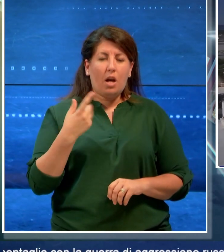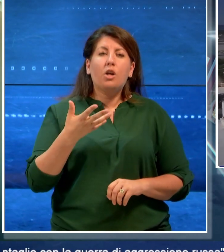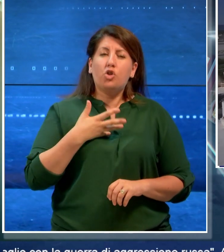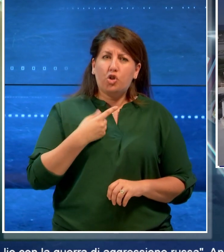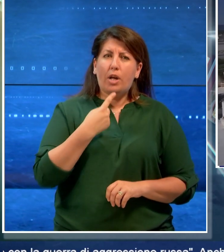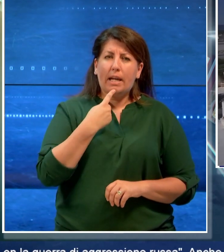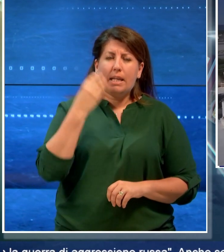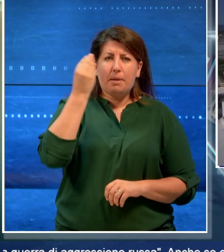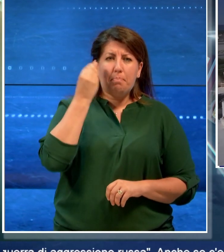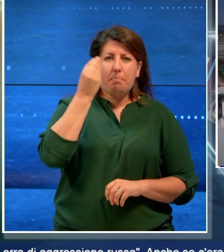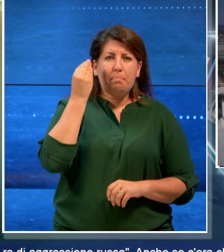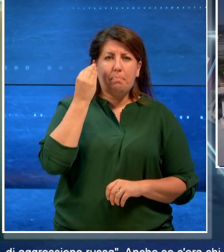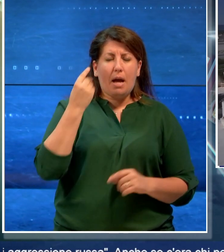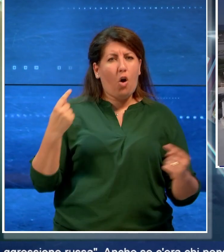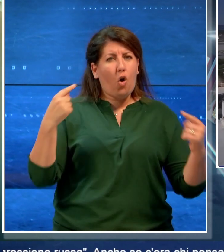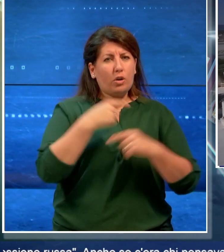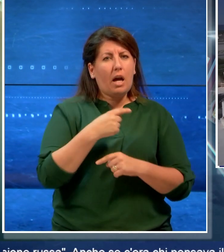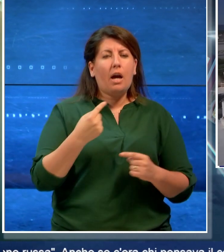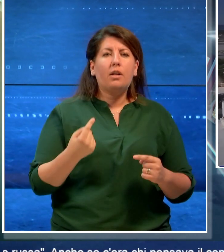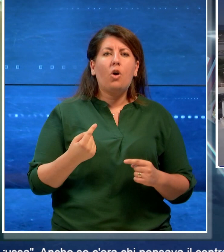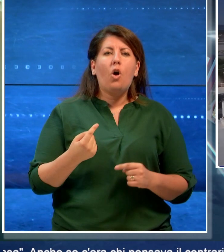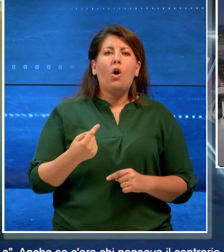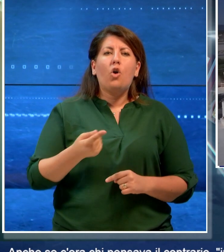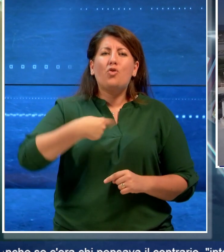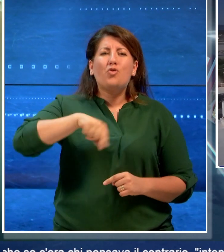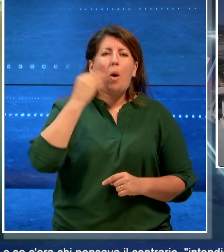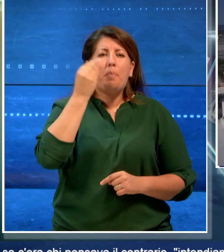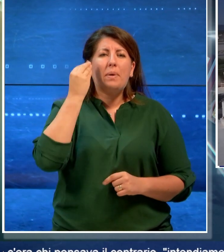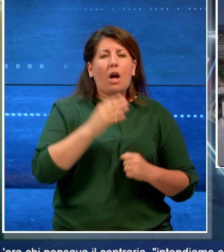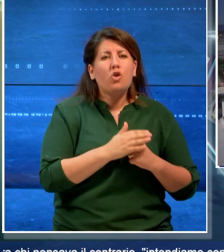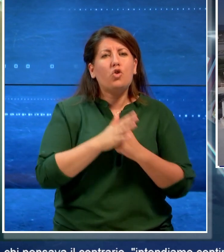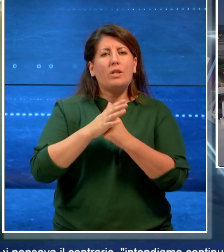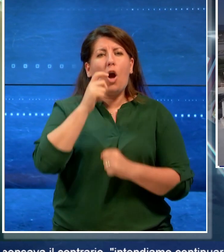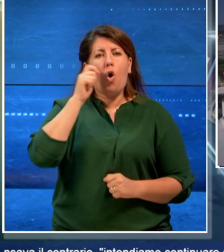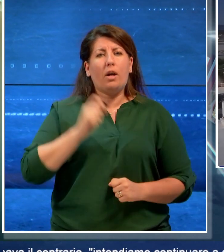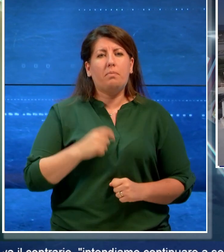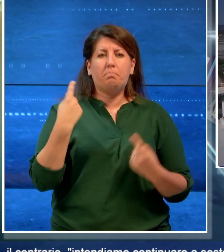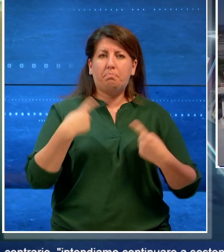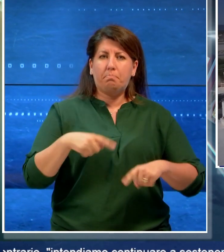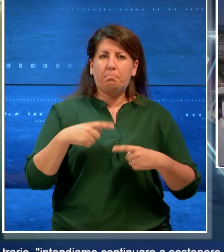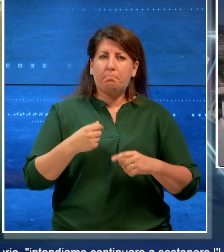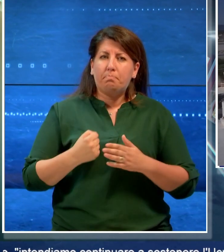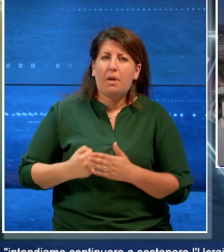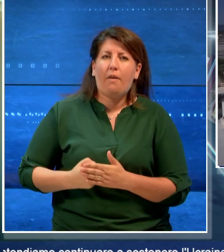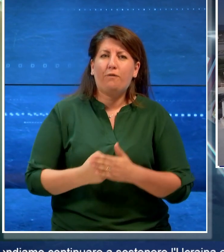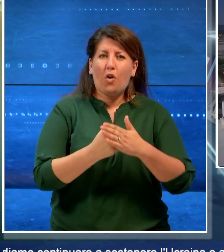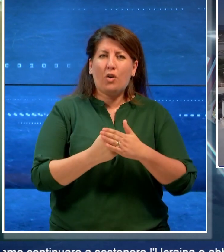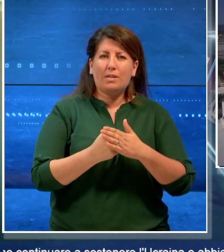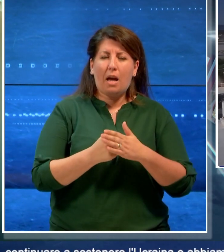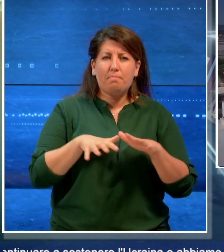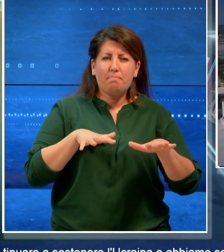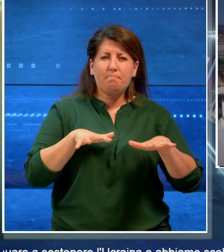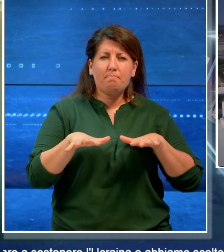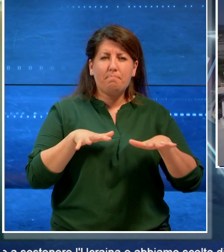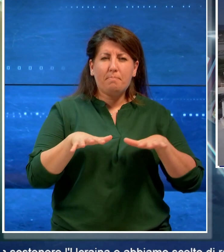intendiamo continuare a sostenere l'Ucraina e abbiamo scelto di rafforzare le nostre linee di azione con